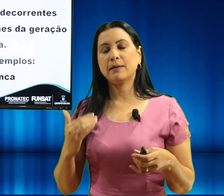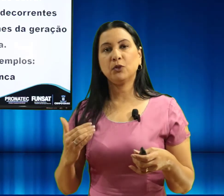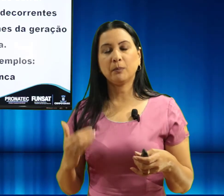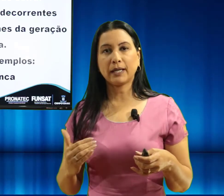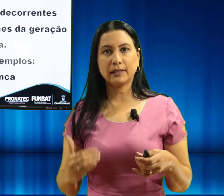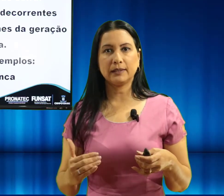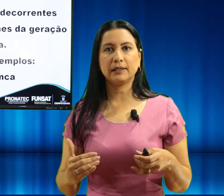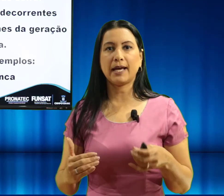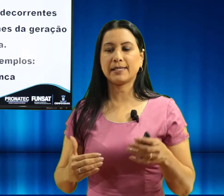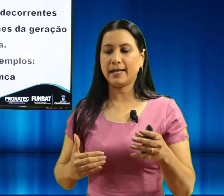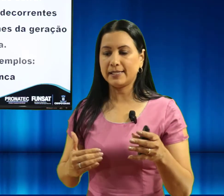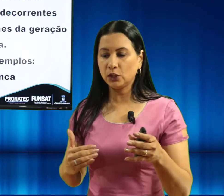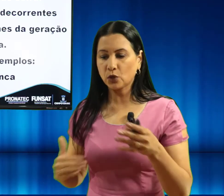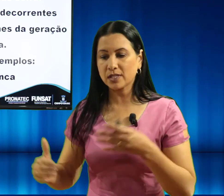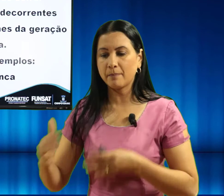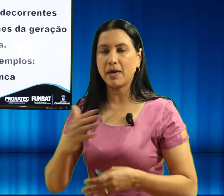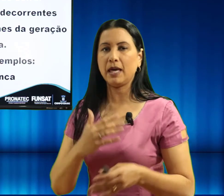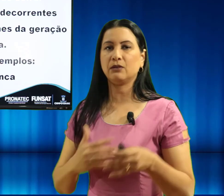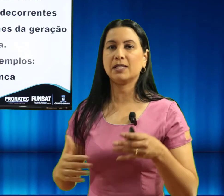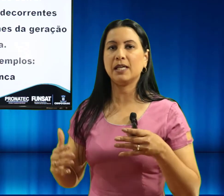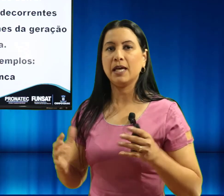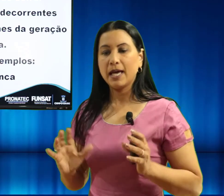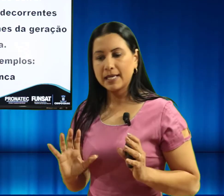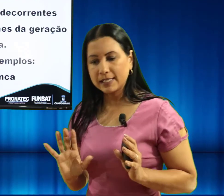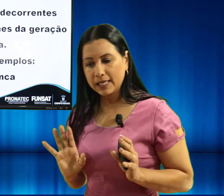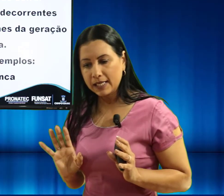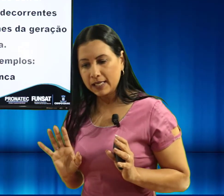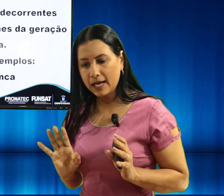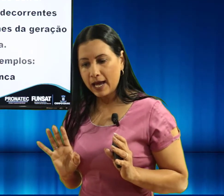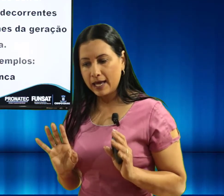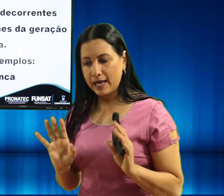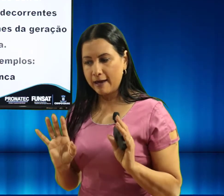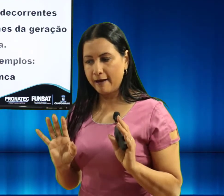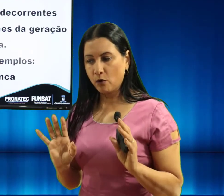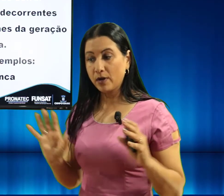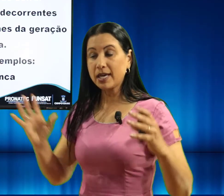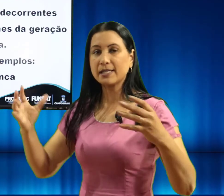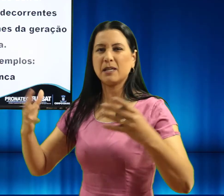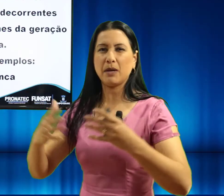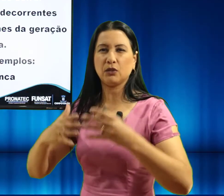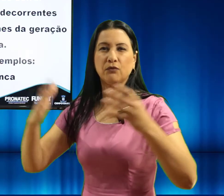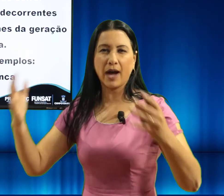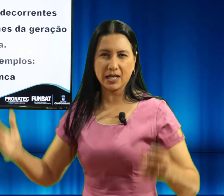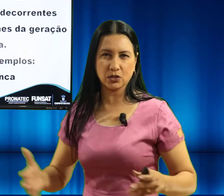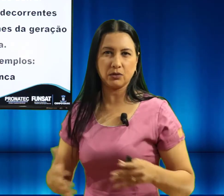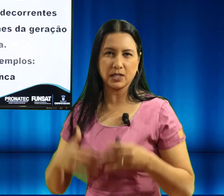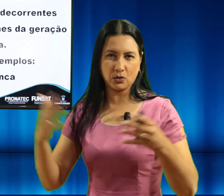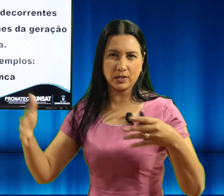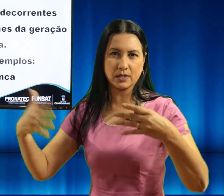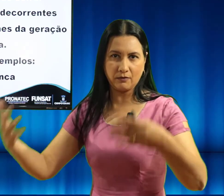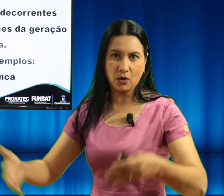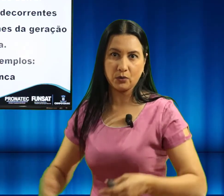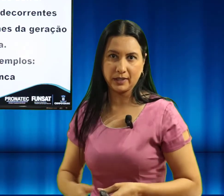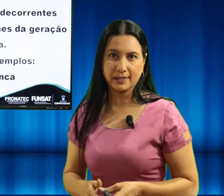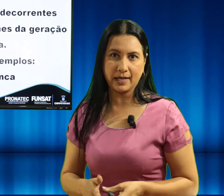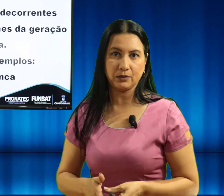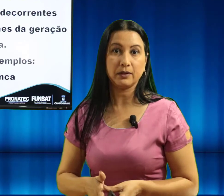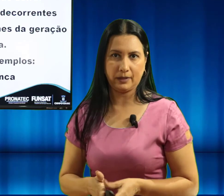muito bacana, esse entrosamento, esse conhecimento vasto das coisas que vão acontecendo,